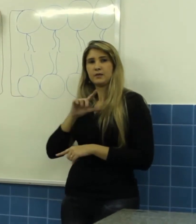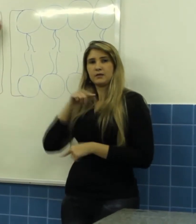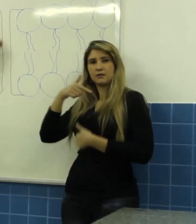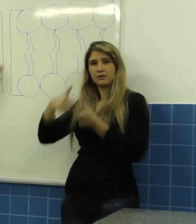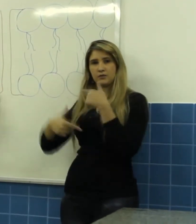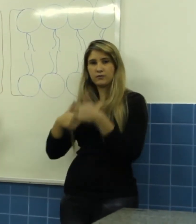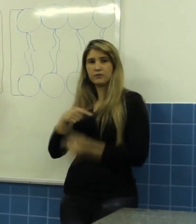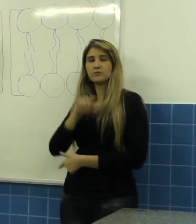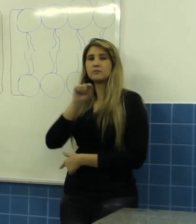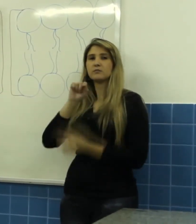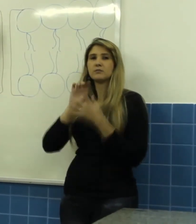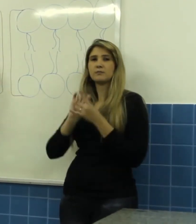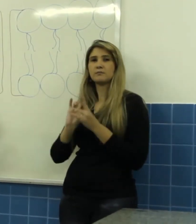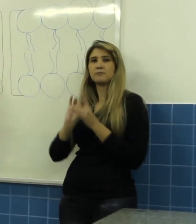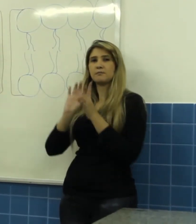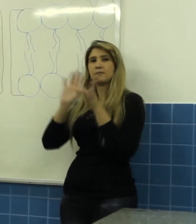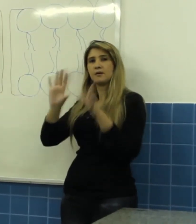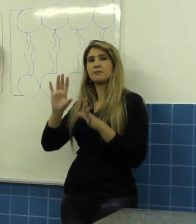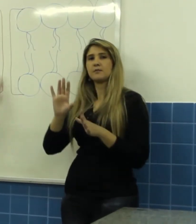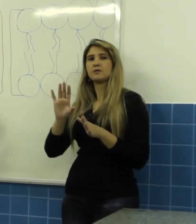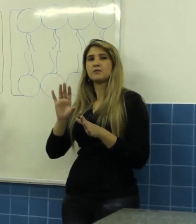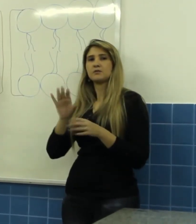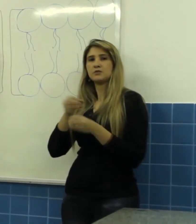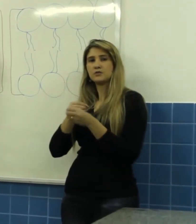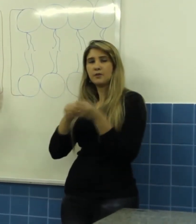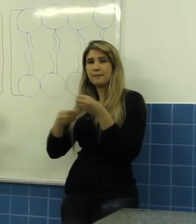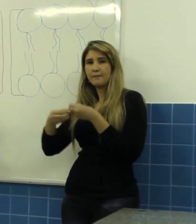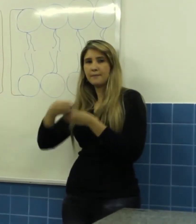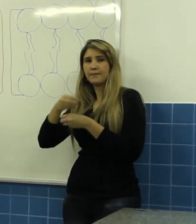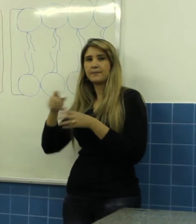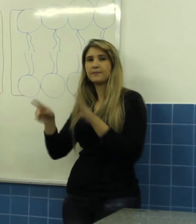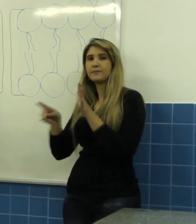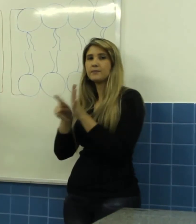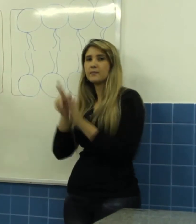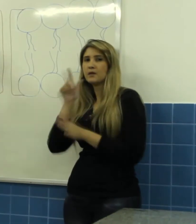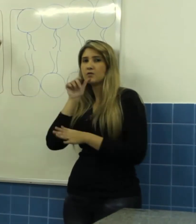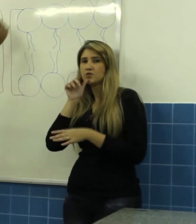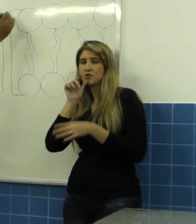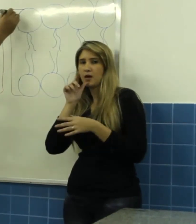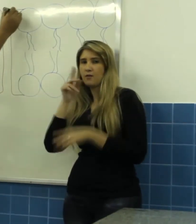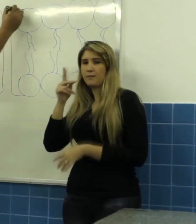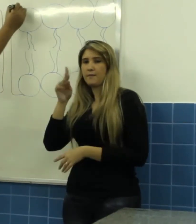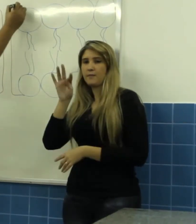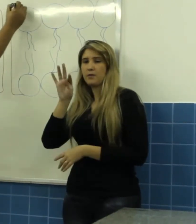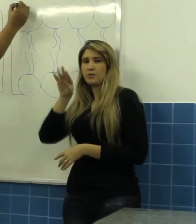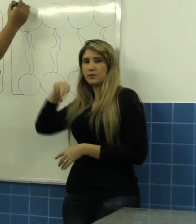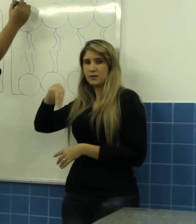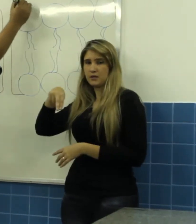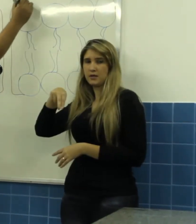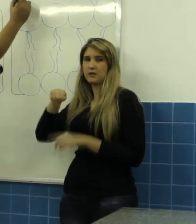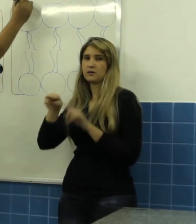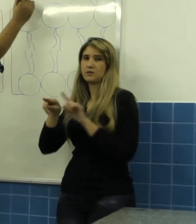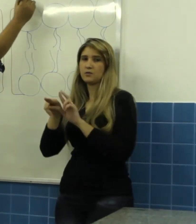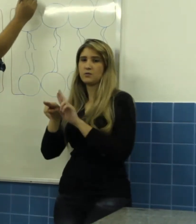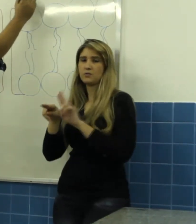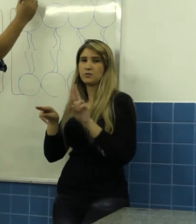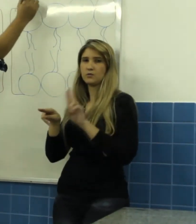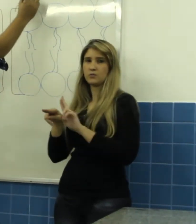de permitir a passagem de moléculas de água. Essas proteínas foram chamadas